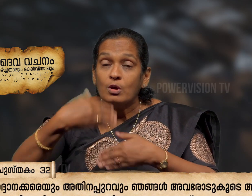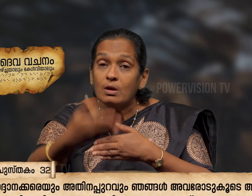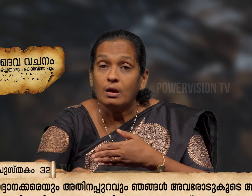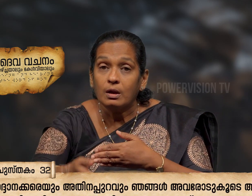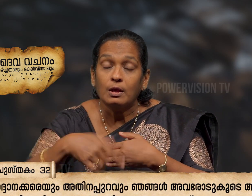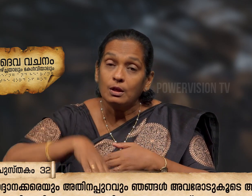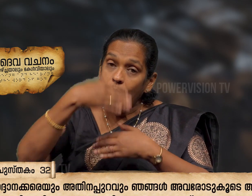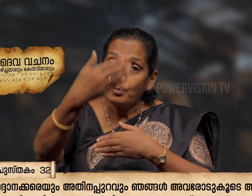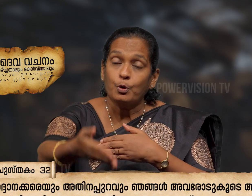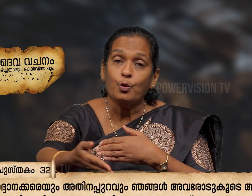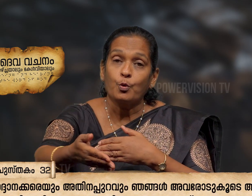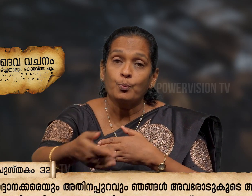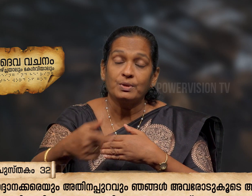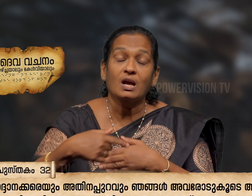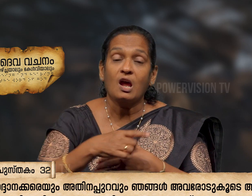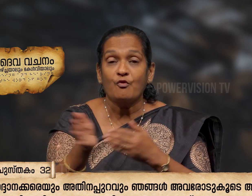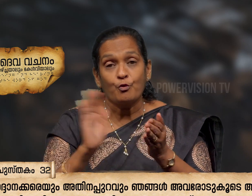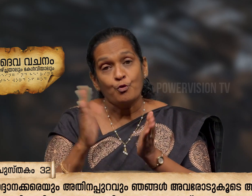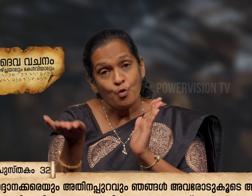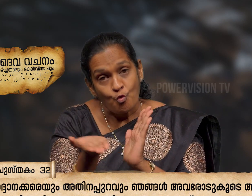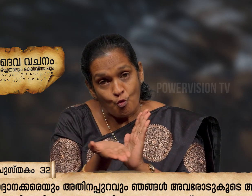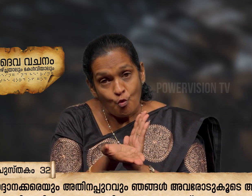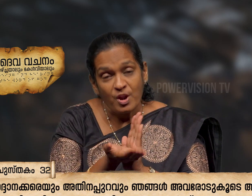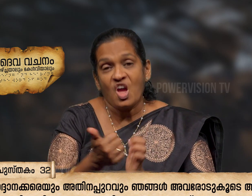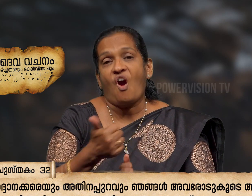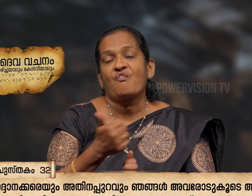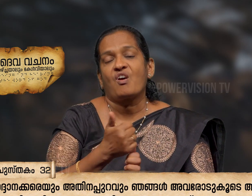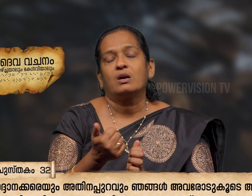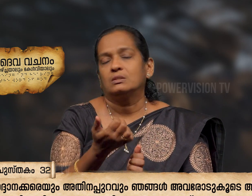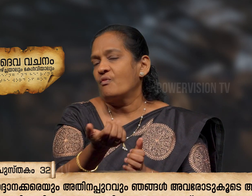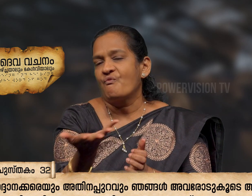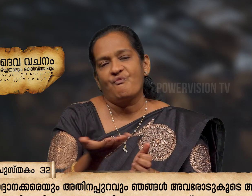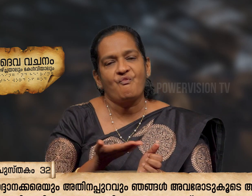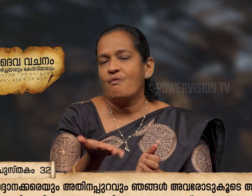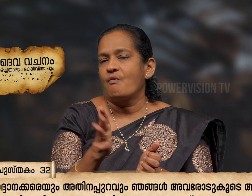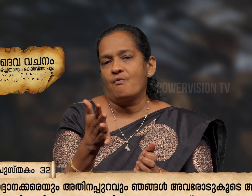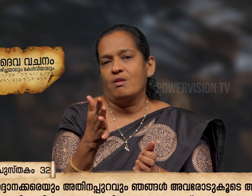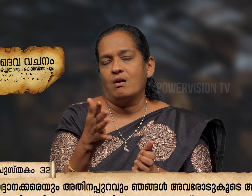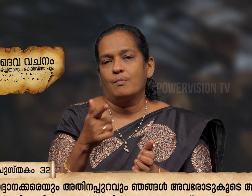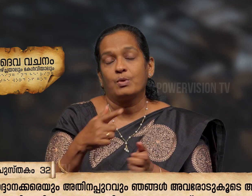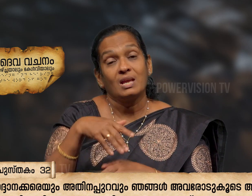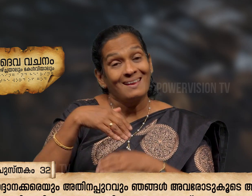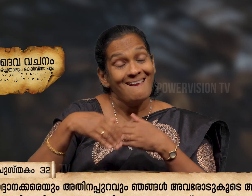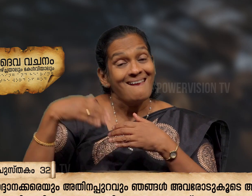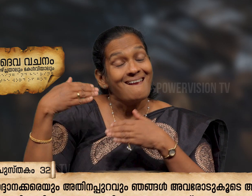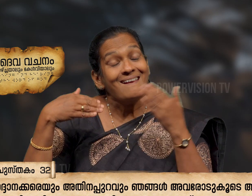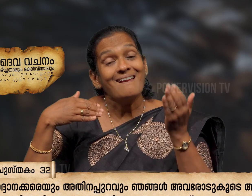യോർദാനക്കരയും അതിനപ്പുറവും ഞങ്ങൾ അവരോടുകൂടെ അവകാശം വാങ്ങുകയില്ല. കിഴക്ക്